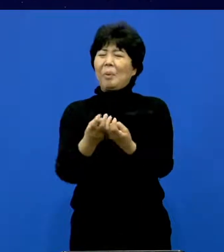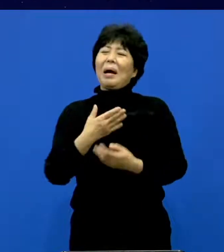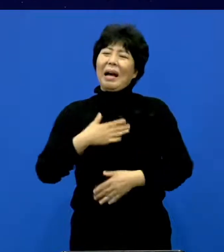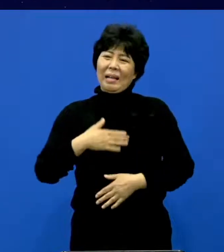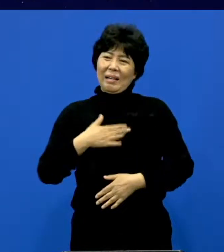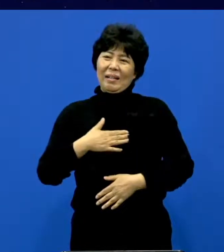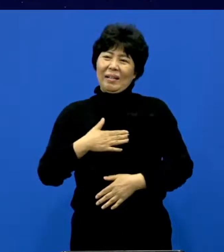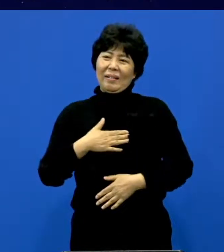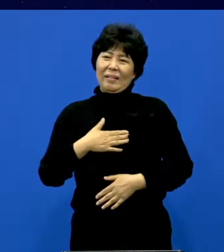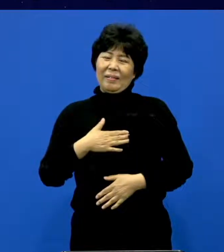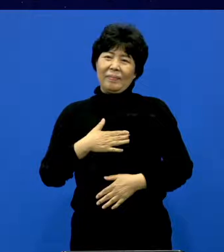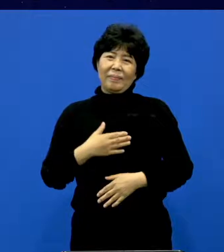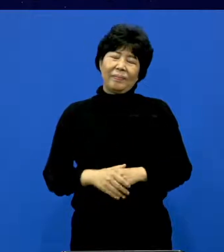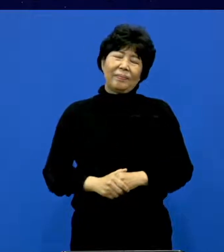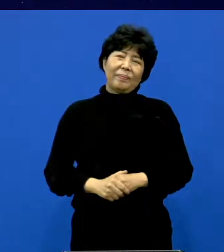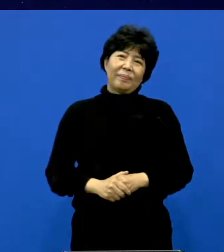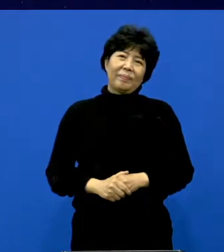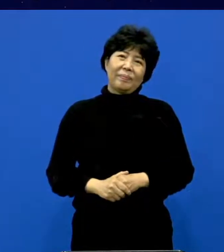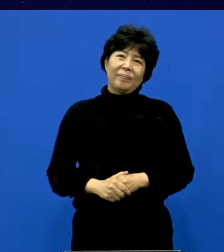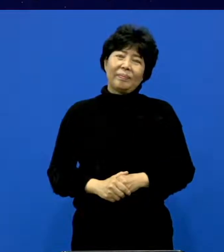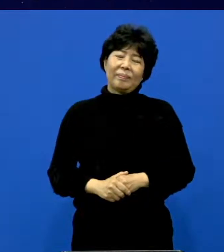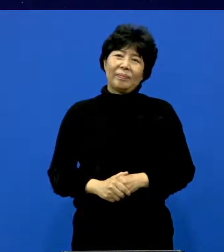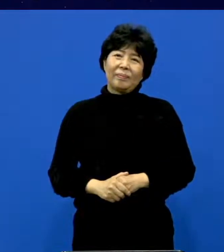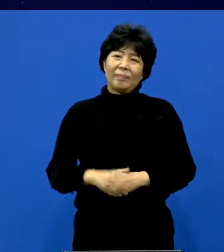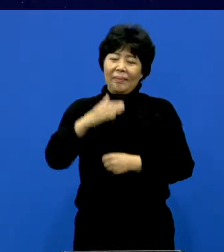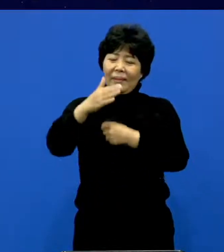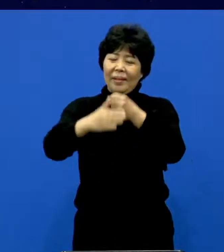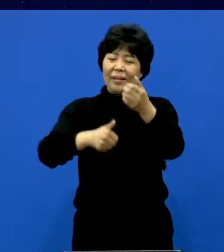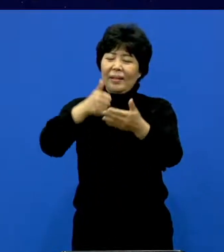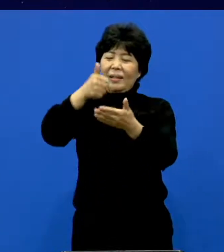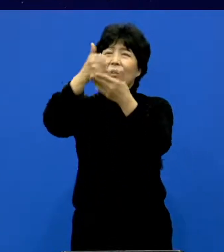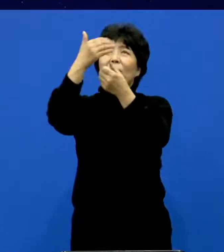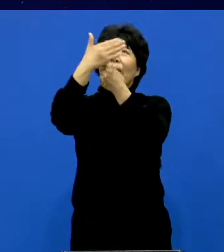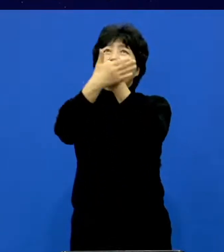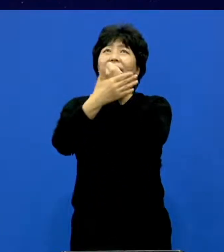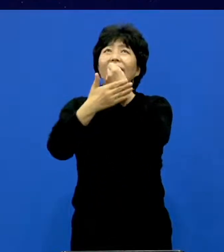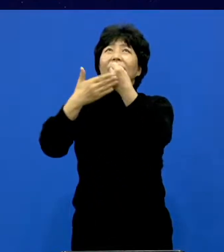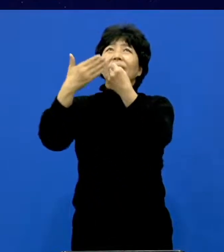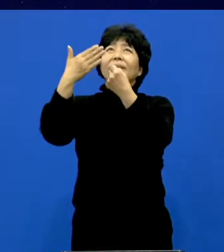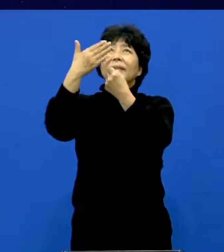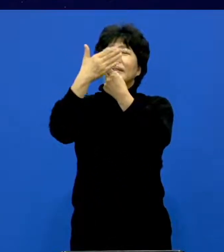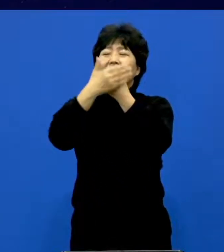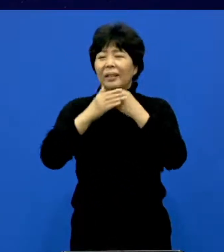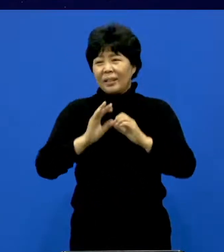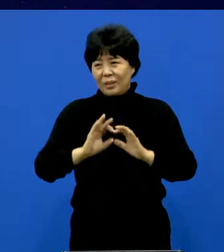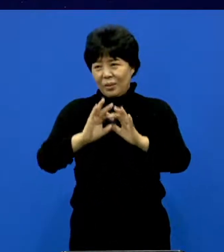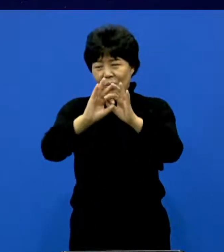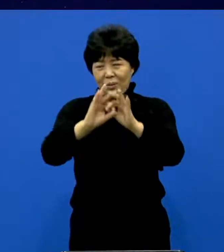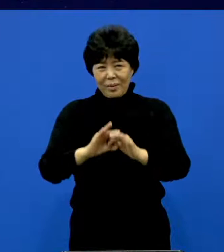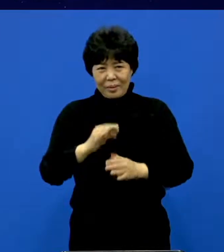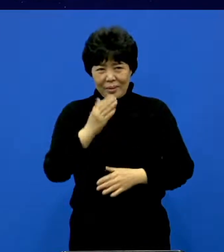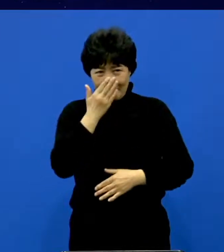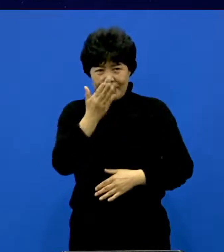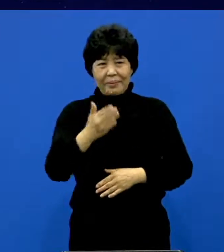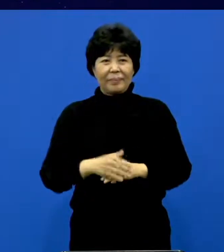보복의 악순환의 고리를 끊어버렸습니다. 그것은 전적으로 하나님의 은혜고 그 은혜가 그 일을 가능하게 한